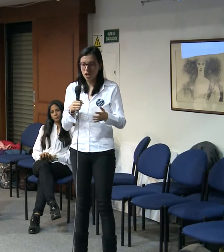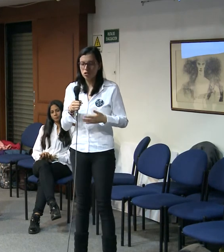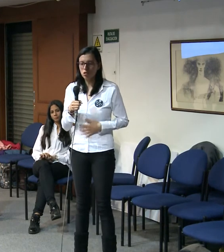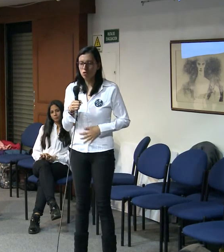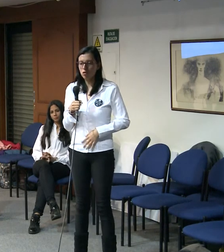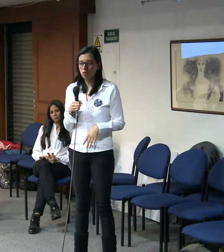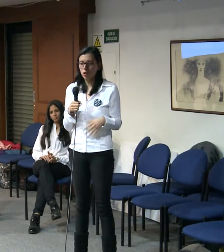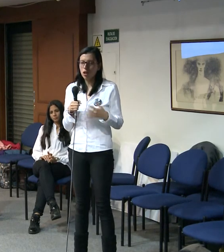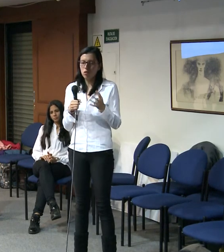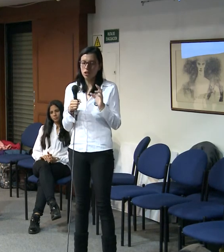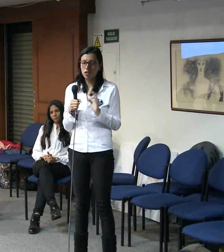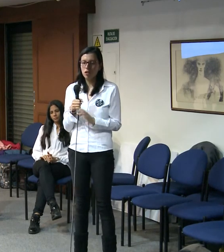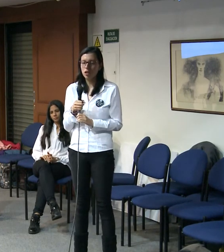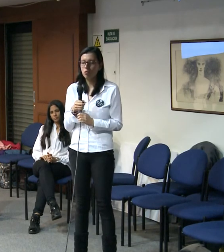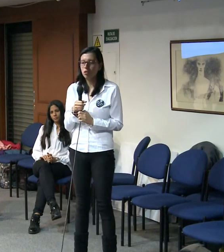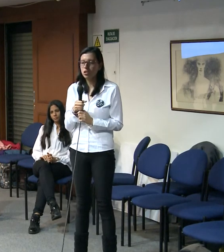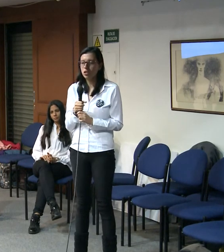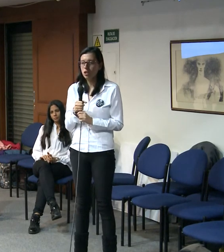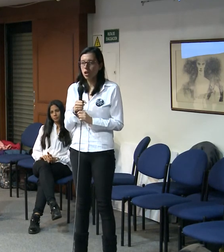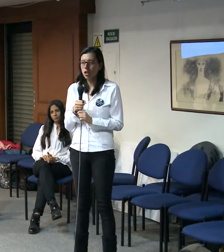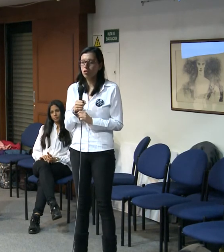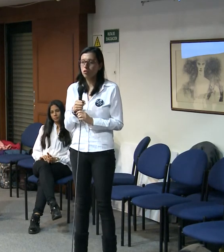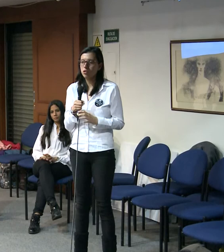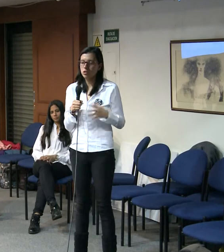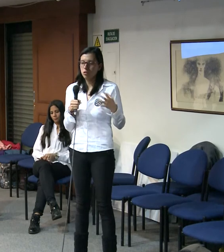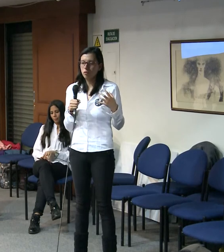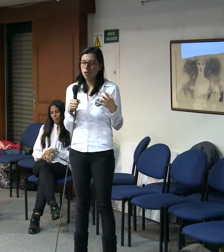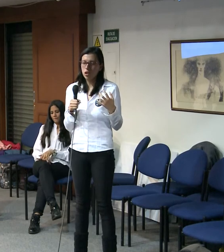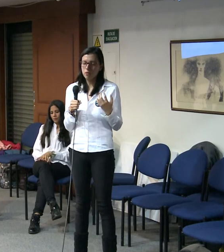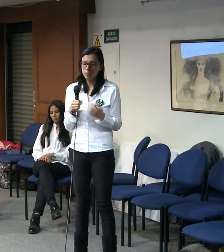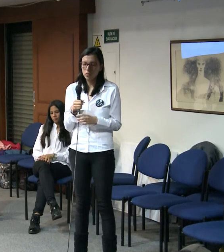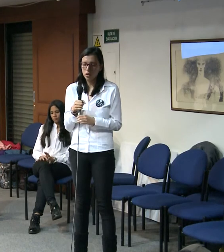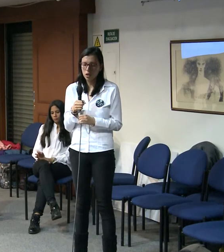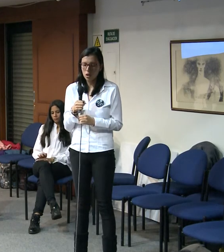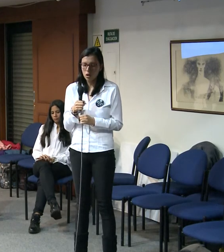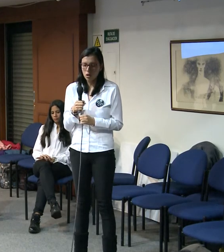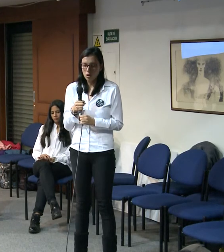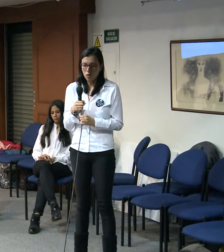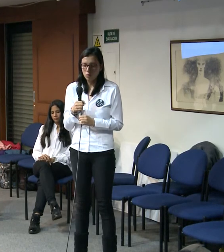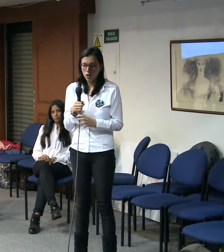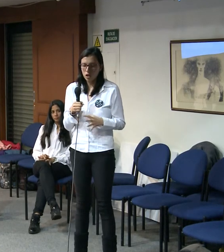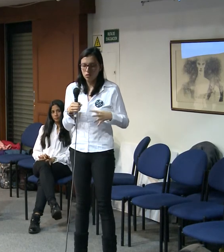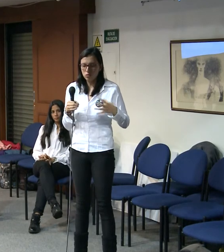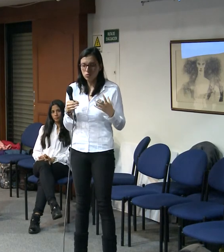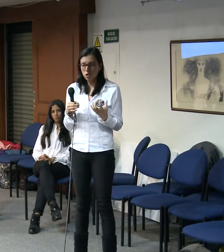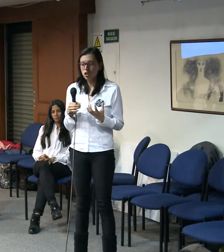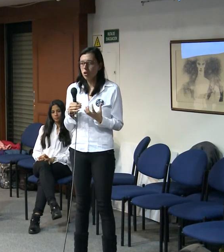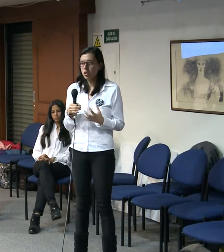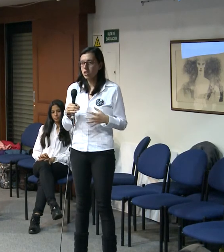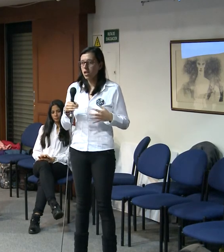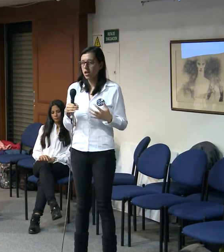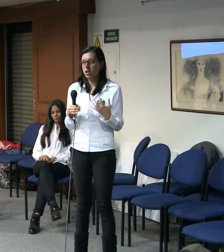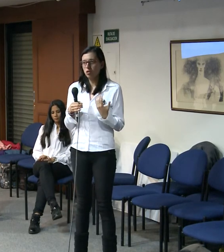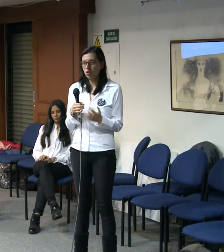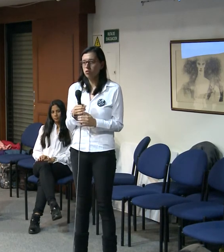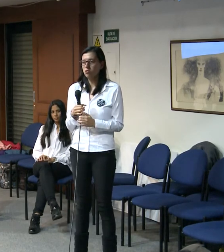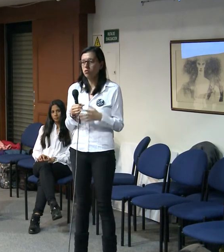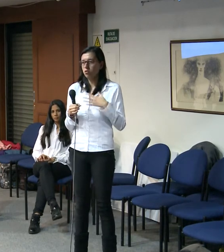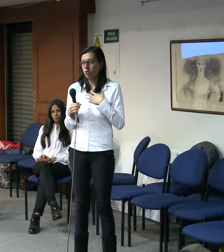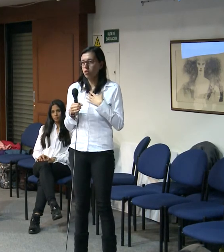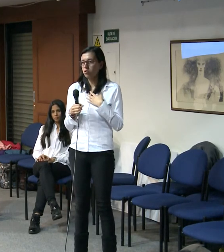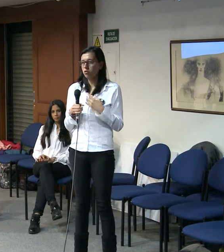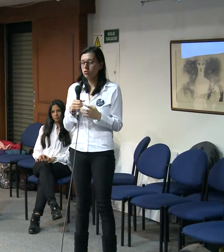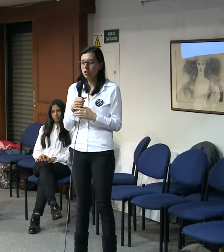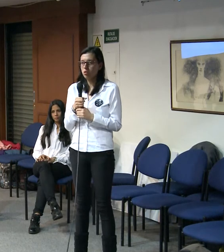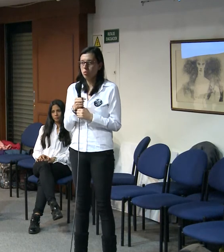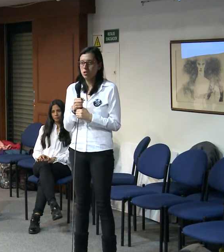de interacción o educativa, digámoslo así. Entonces pues fue fue un proceso de aprendizaje de todos, no